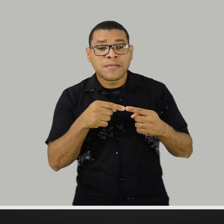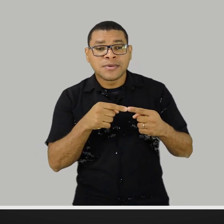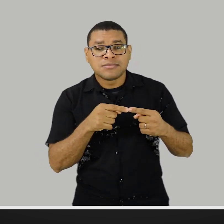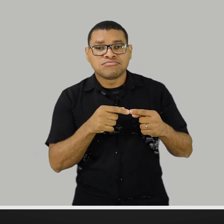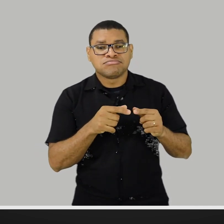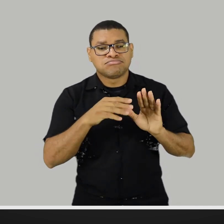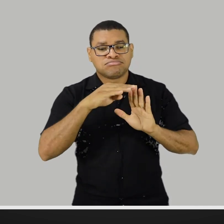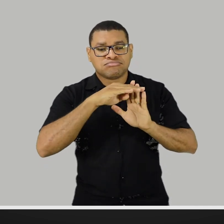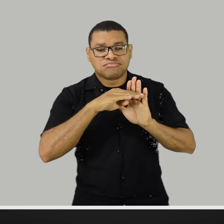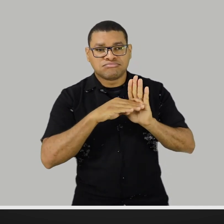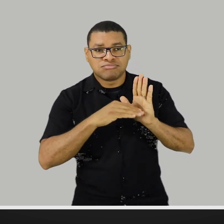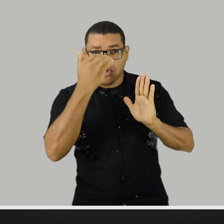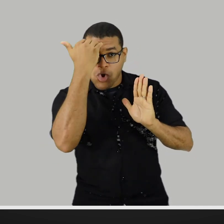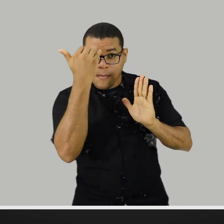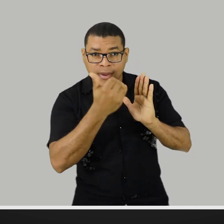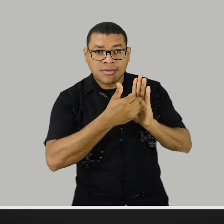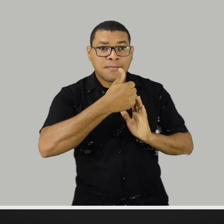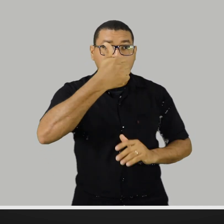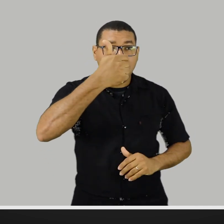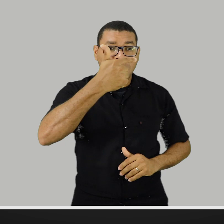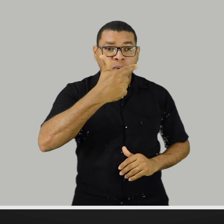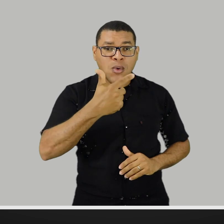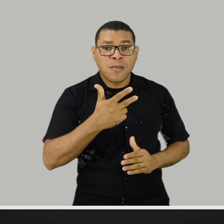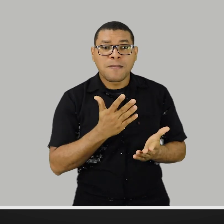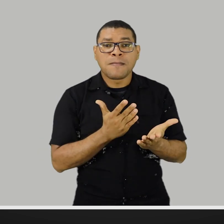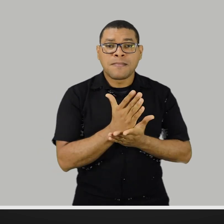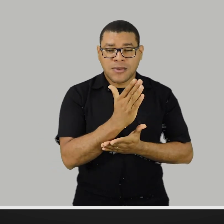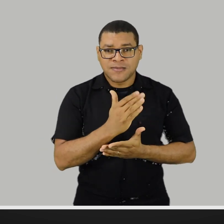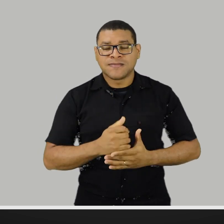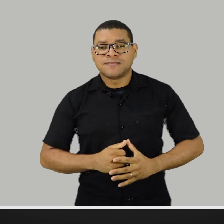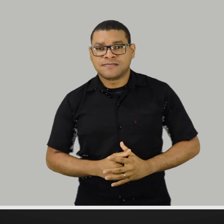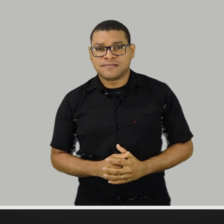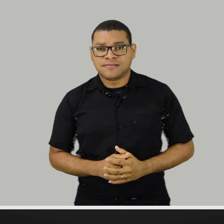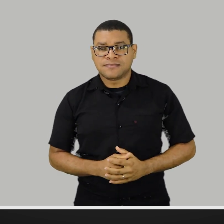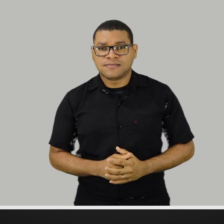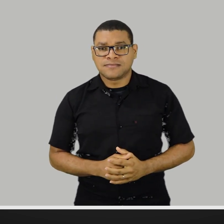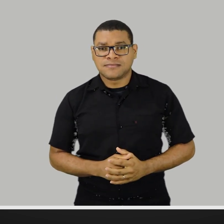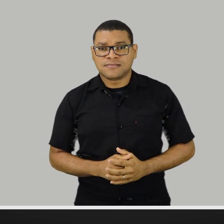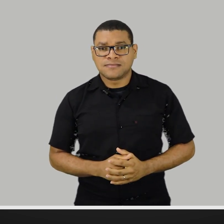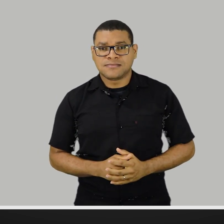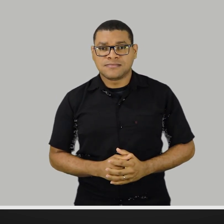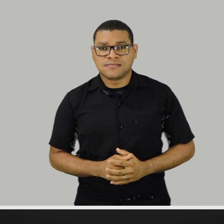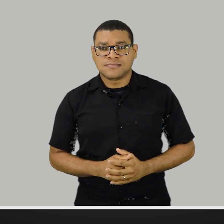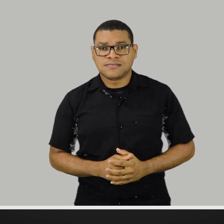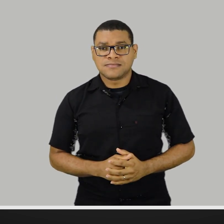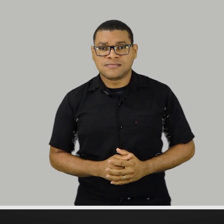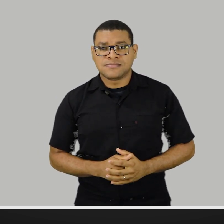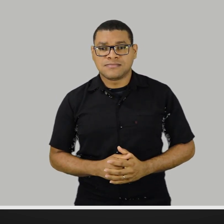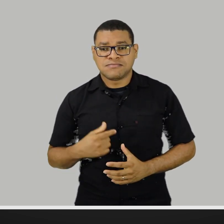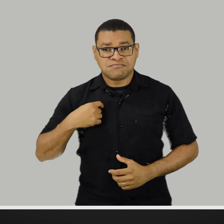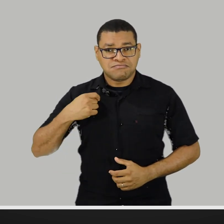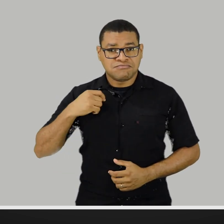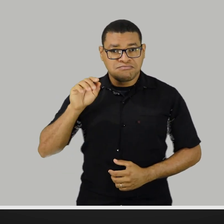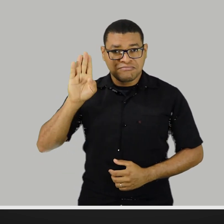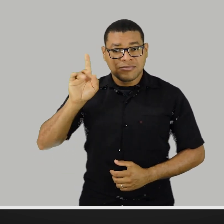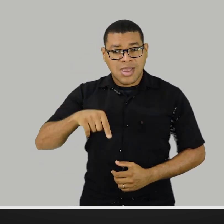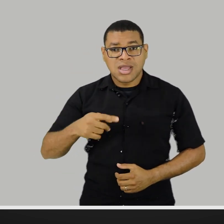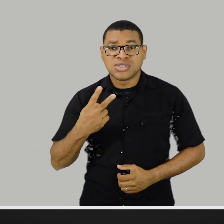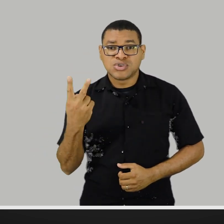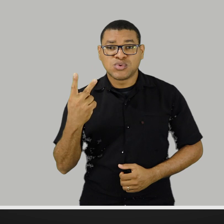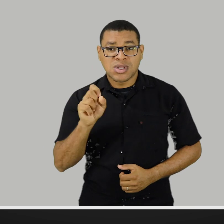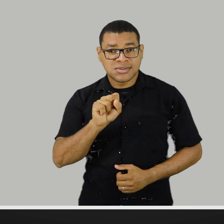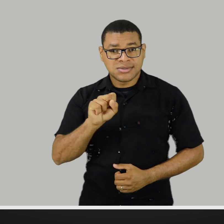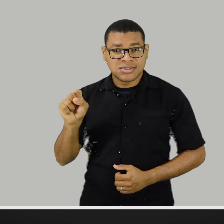obedecida a ordem de classificação dos candidatos 20 aos candidatos alocados no segundo